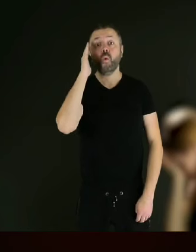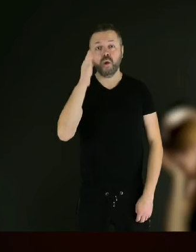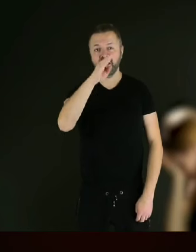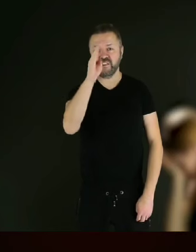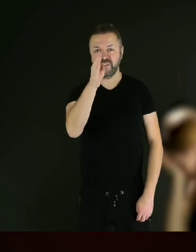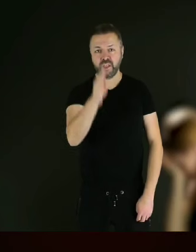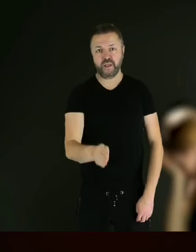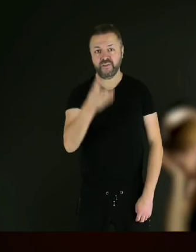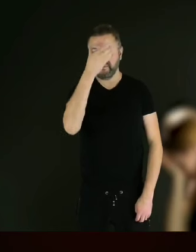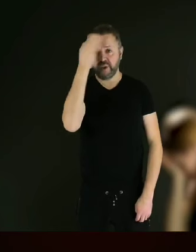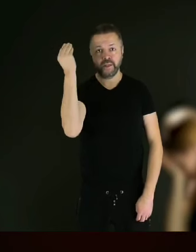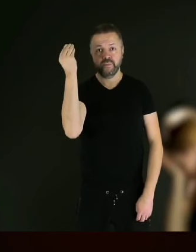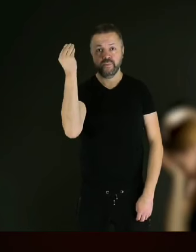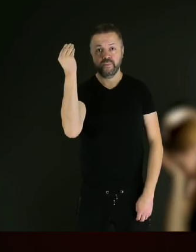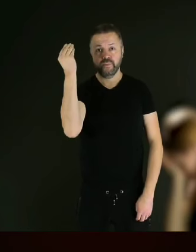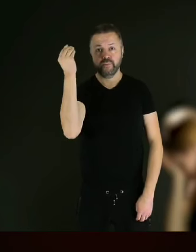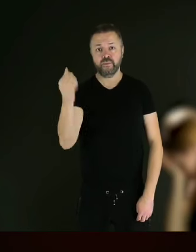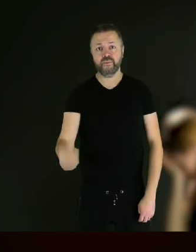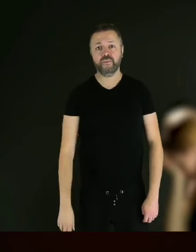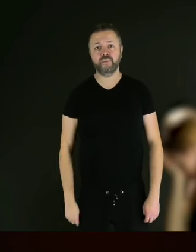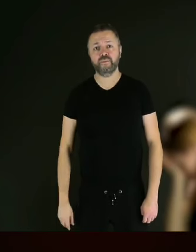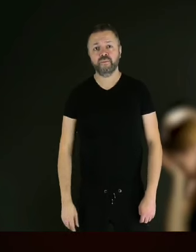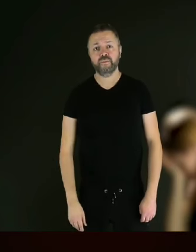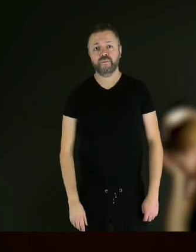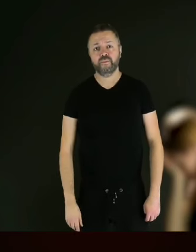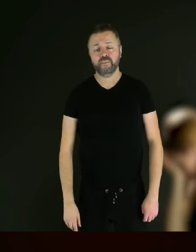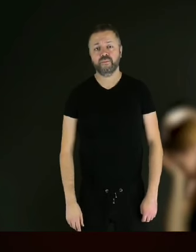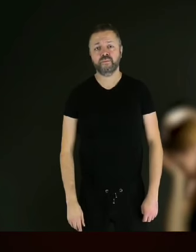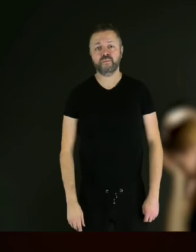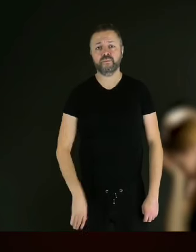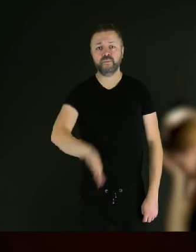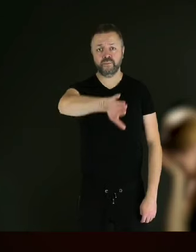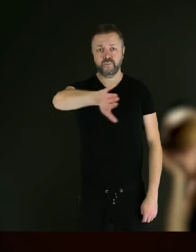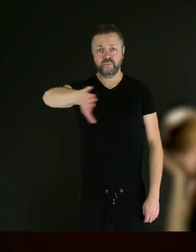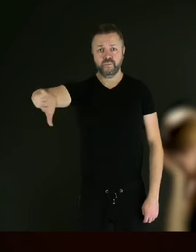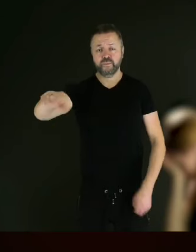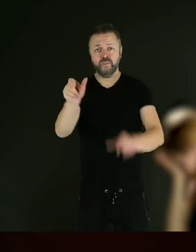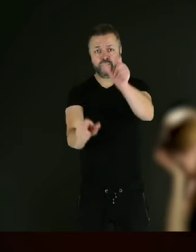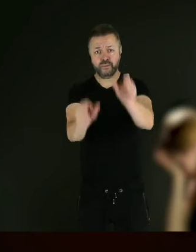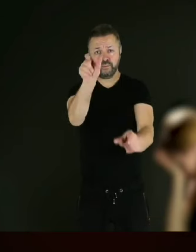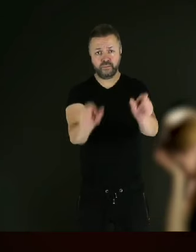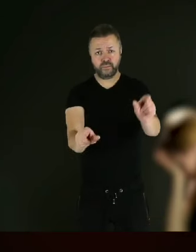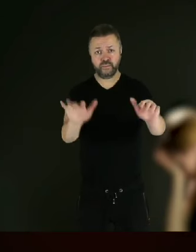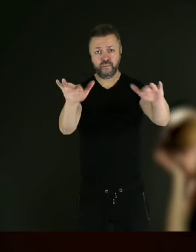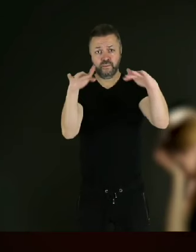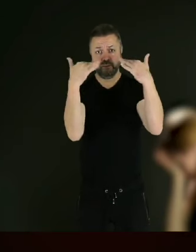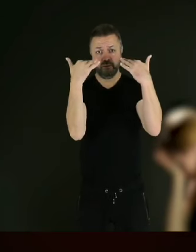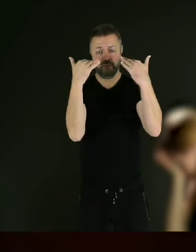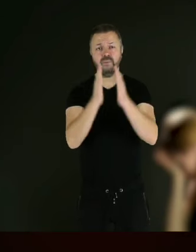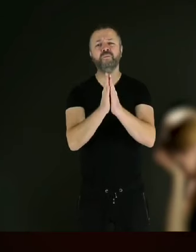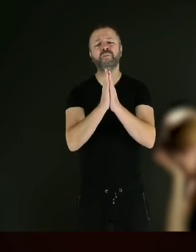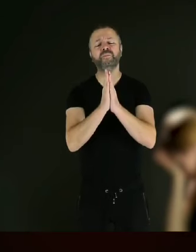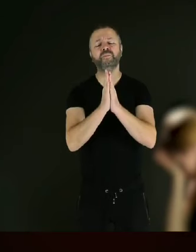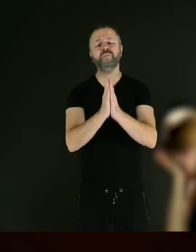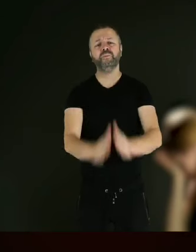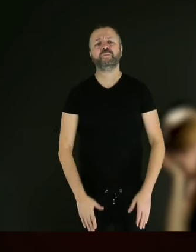Папа, давай, смешай петёр! Боже, не думай, что быть автобилотом сейчас тяжело! Где же Стойке?